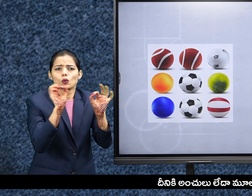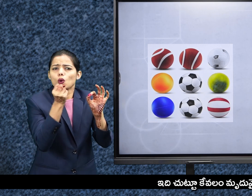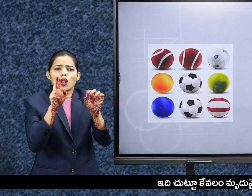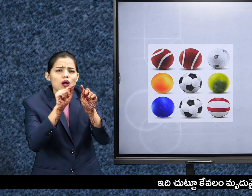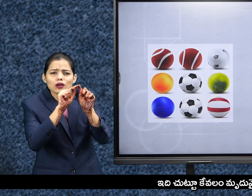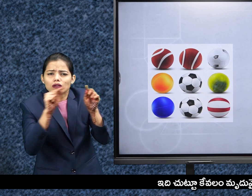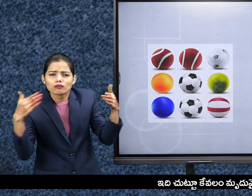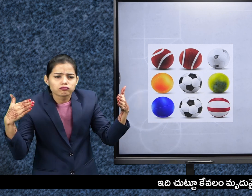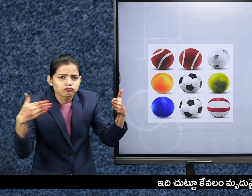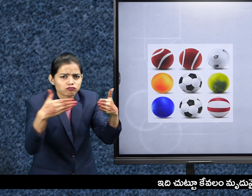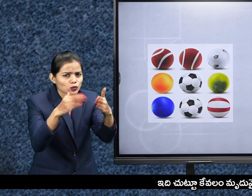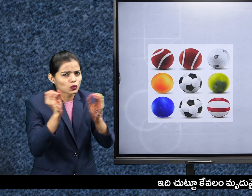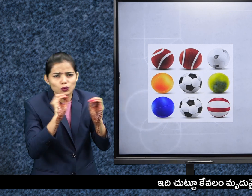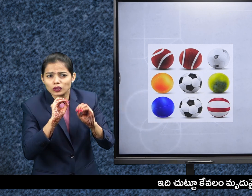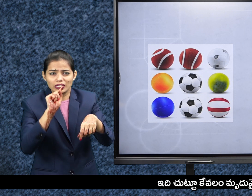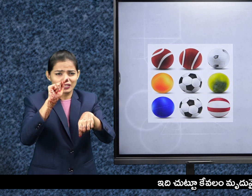దీని చుట్టూ కేవలం మృదువుగా ఉంటుంది.